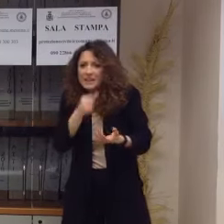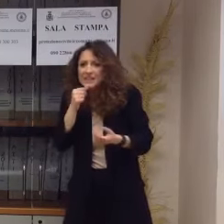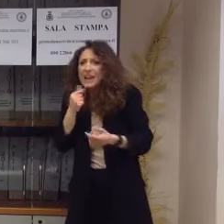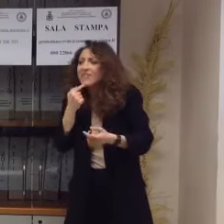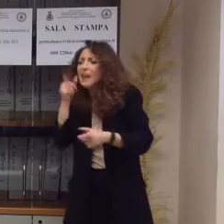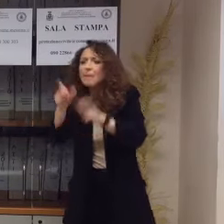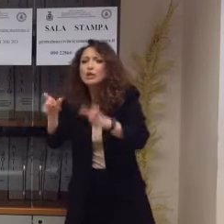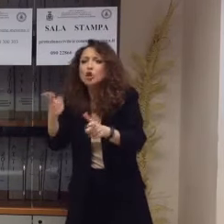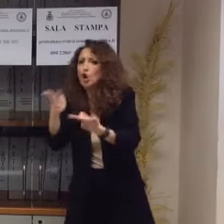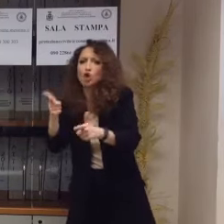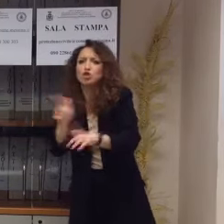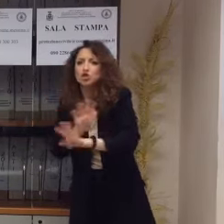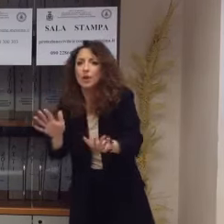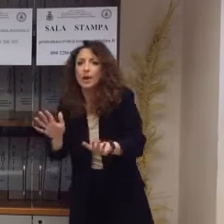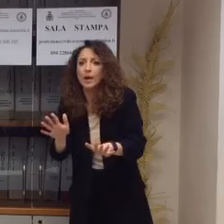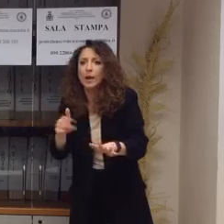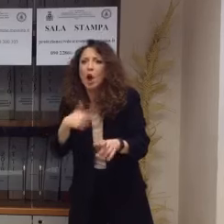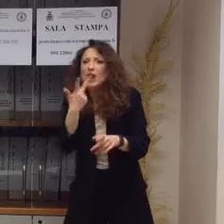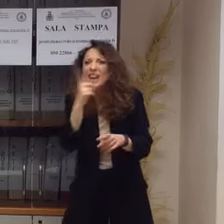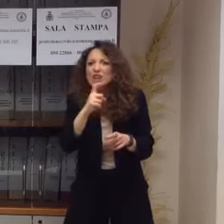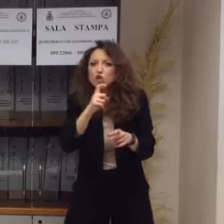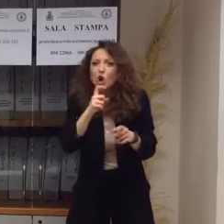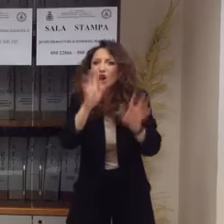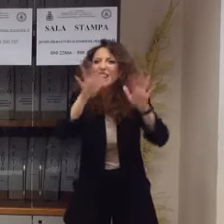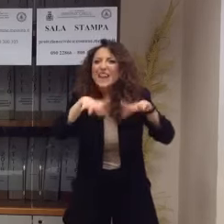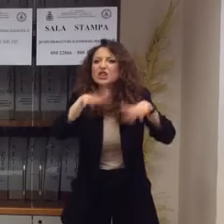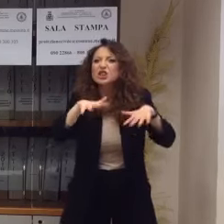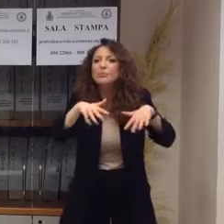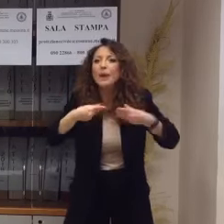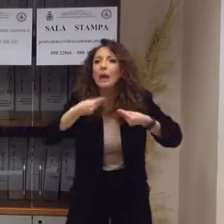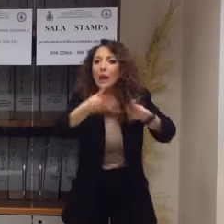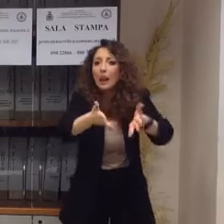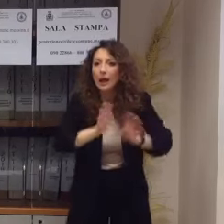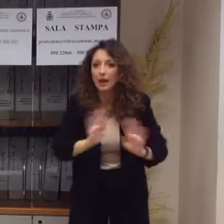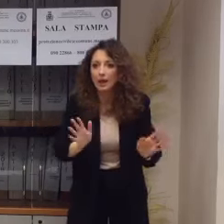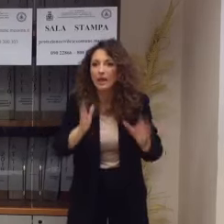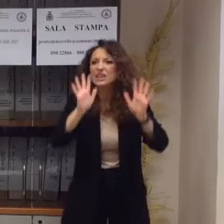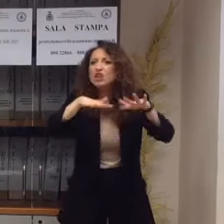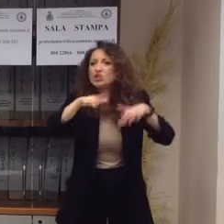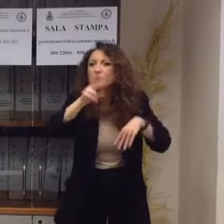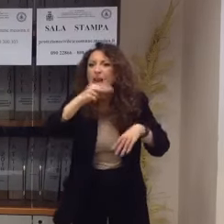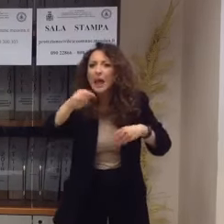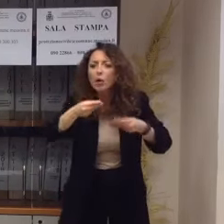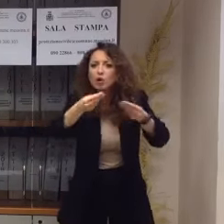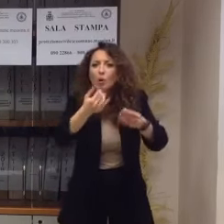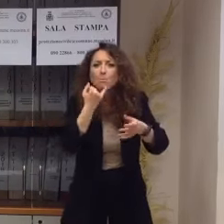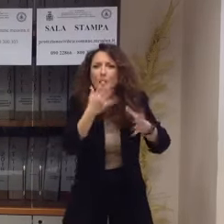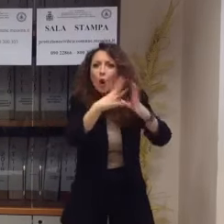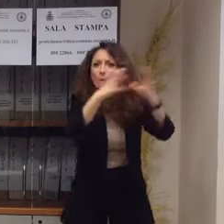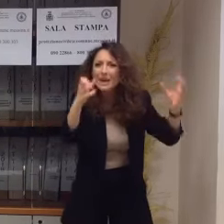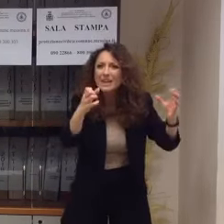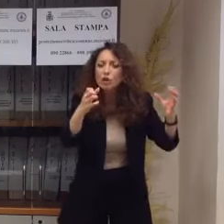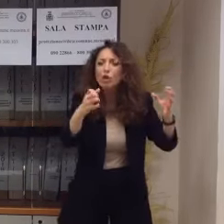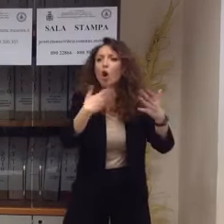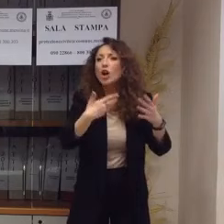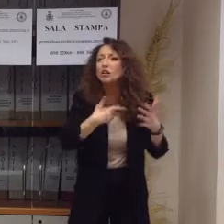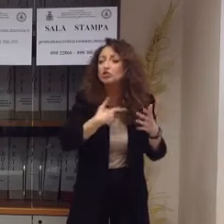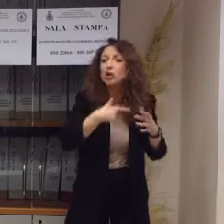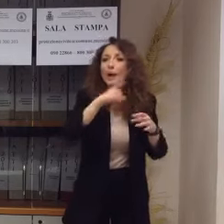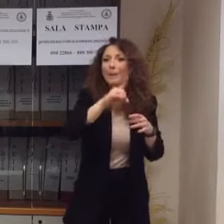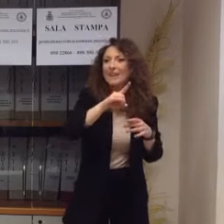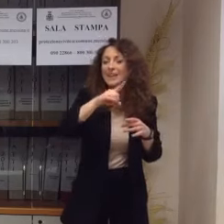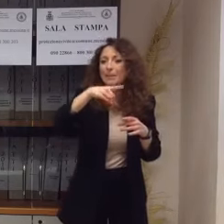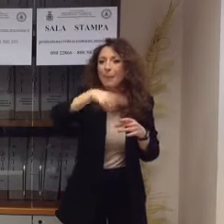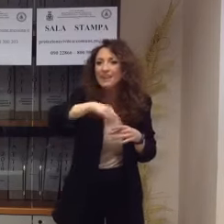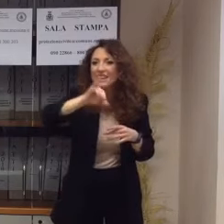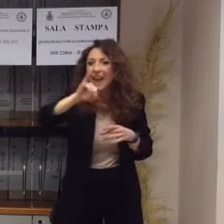io a 3 giorni ti do 10.000 euro. Io ti do a te, piccolo imprenditore, titolare di partita IVA, libero